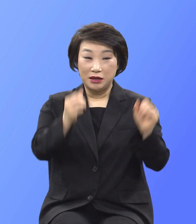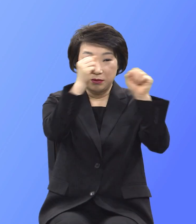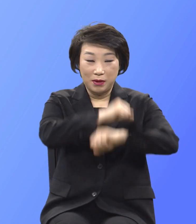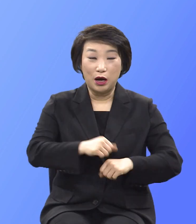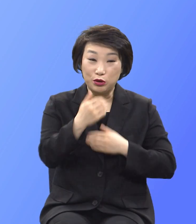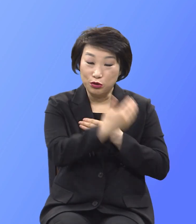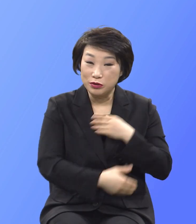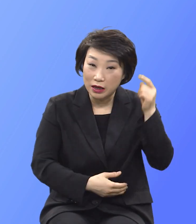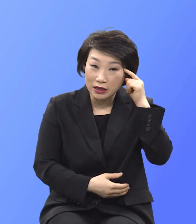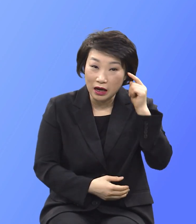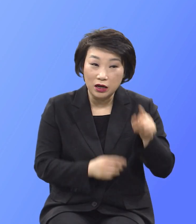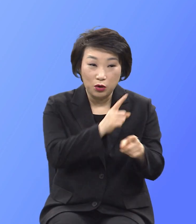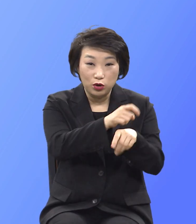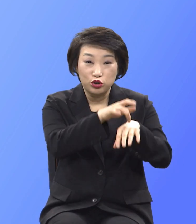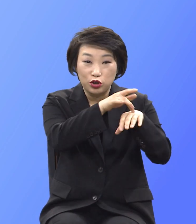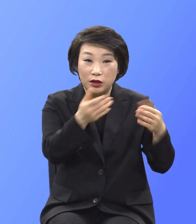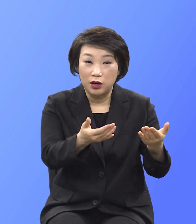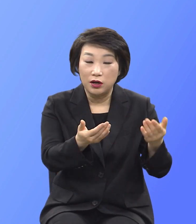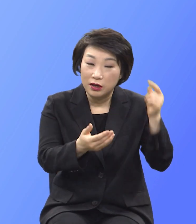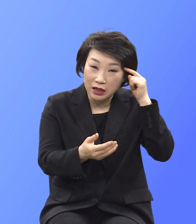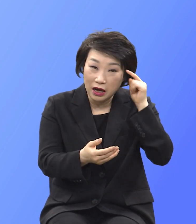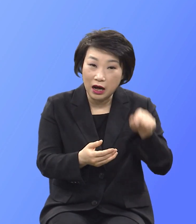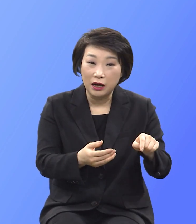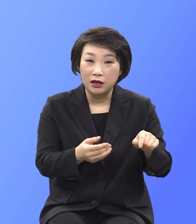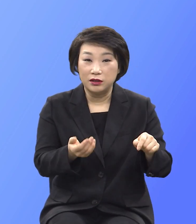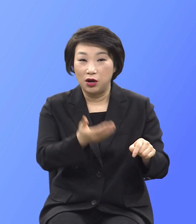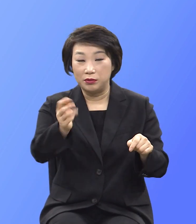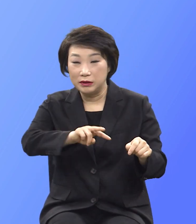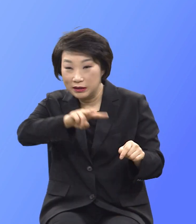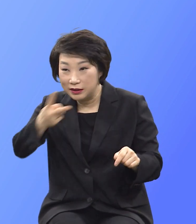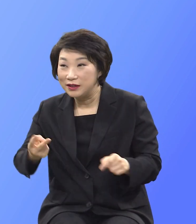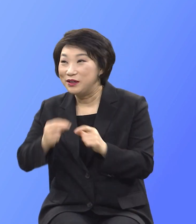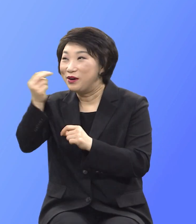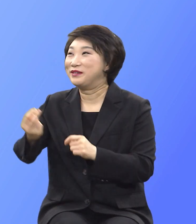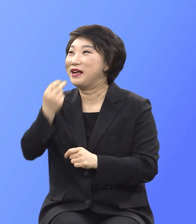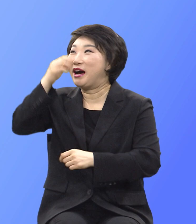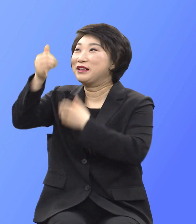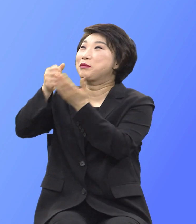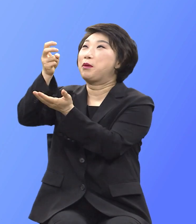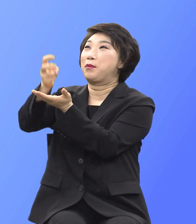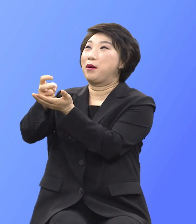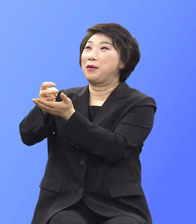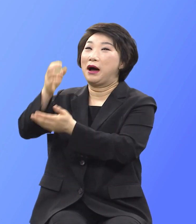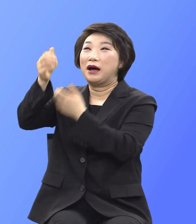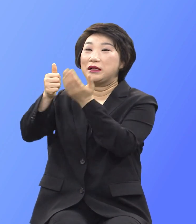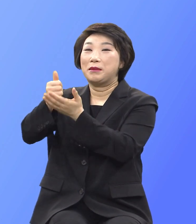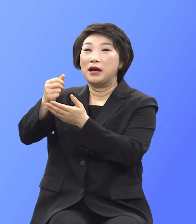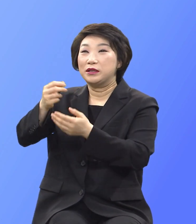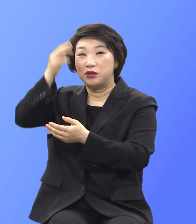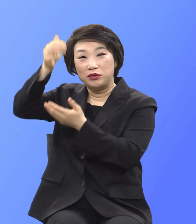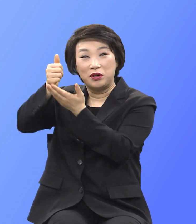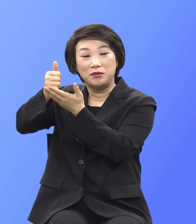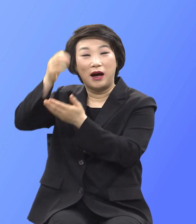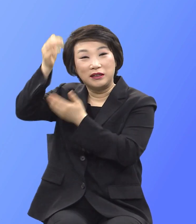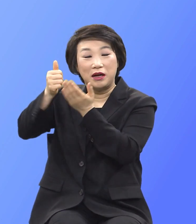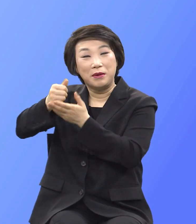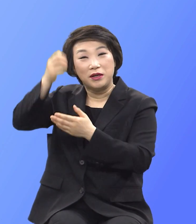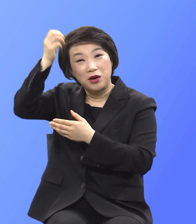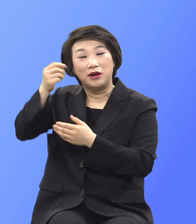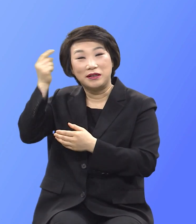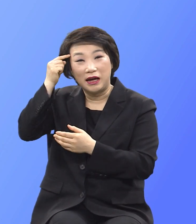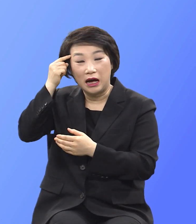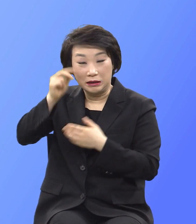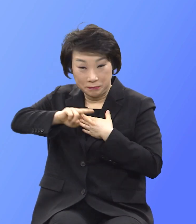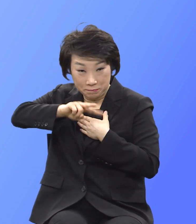멸망한 육신의 생각, 마귀사단 귀신의 생각에서 영생하는 하나님의 법, 하나님의 성령, 하나님의 영의